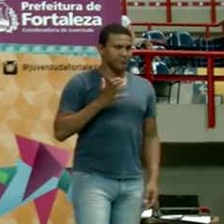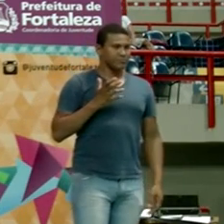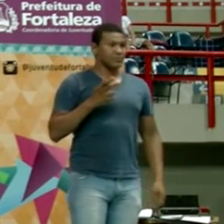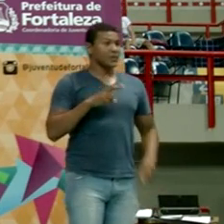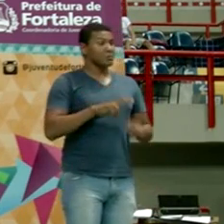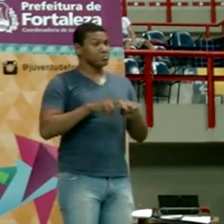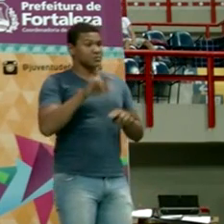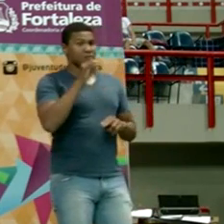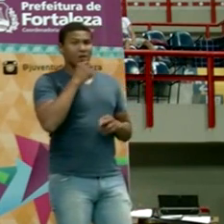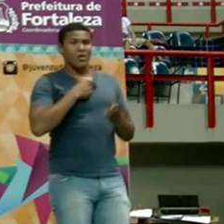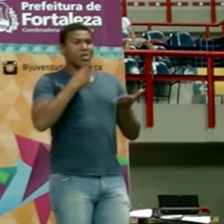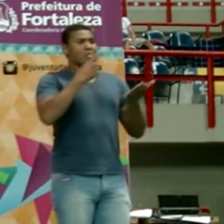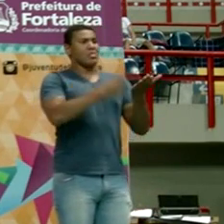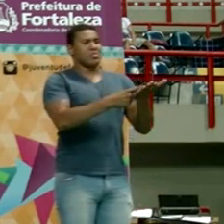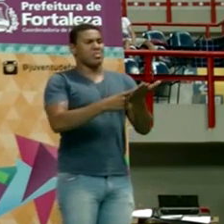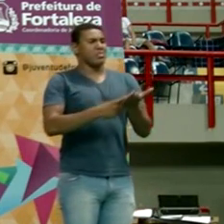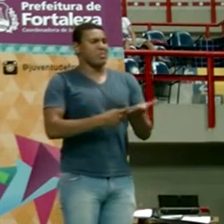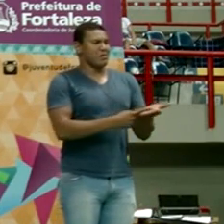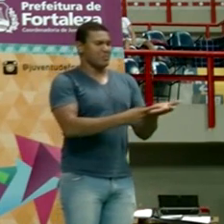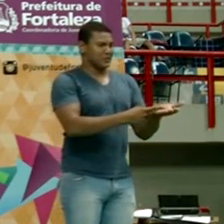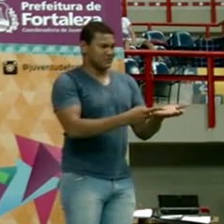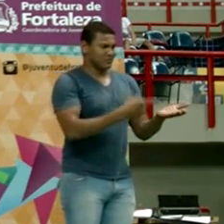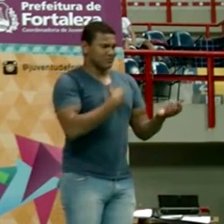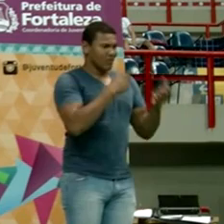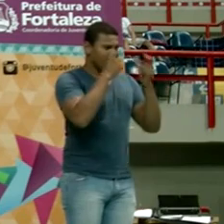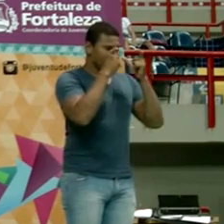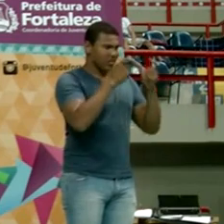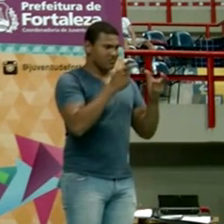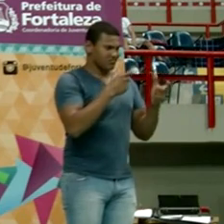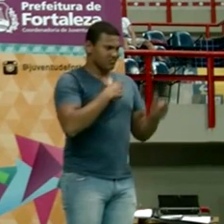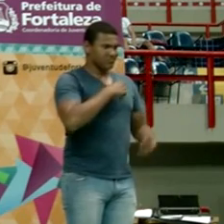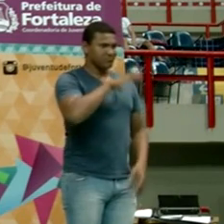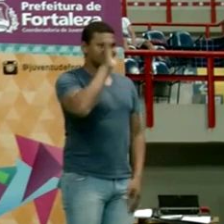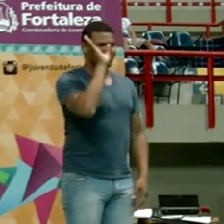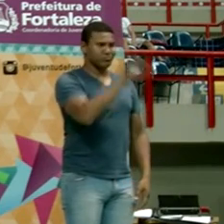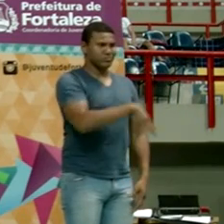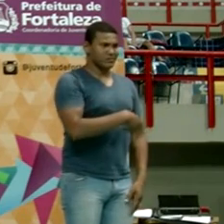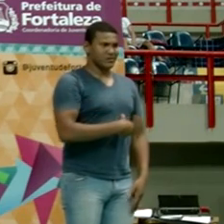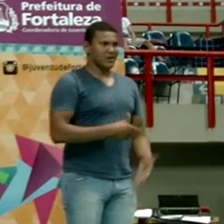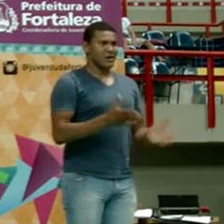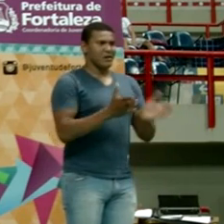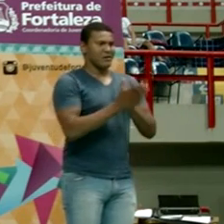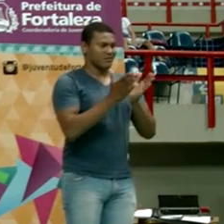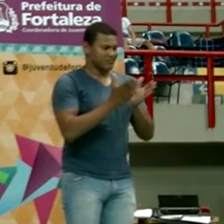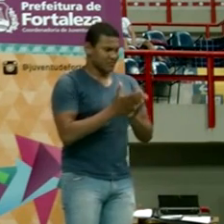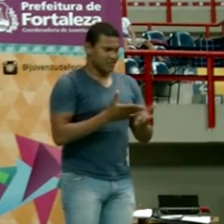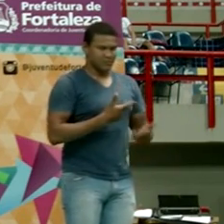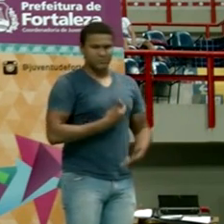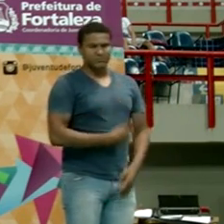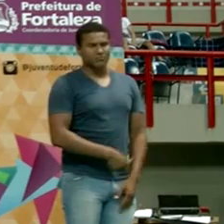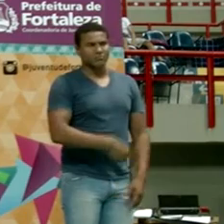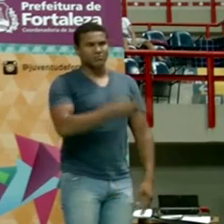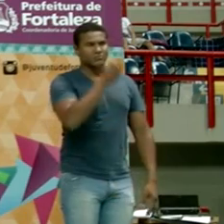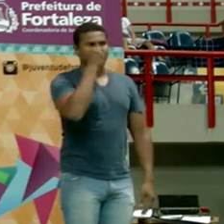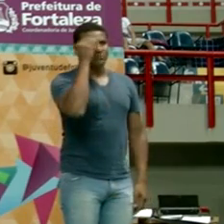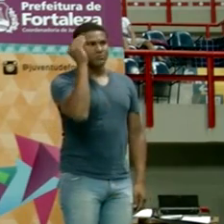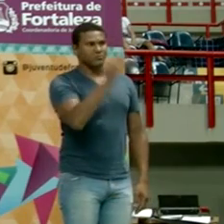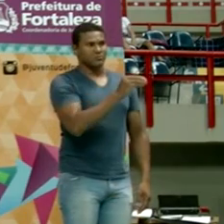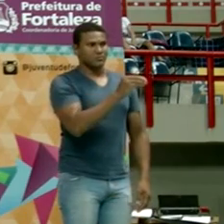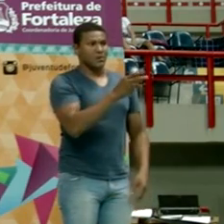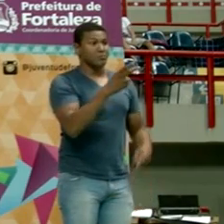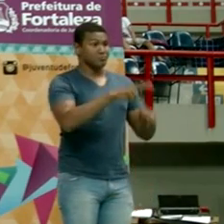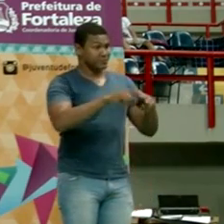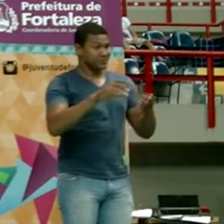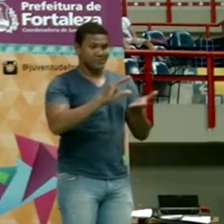Ele não tinha compromisso com a maioria do povo brasileiro, era com a elite. Por isso que também não